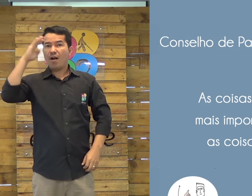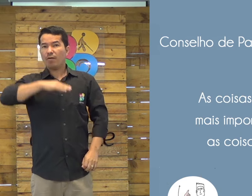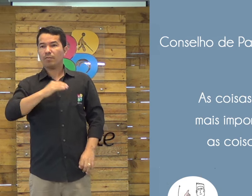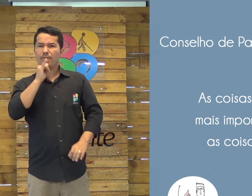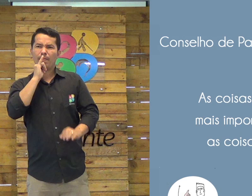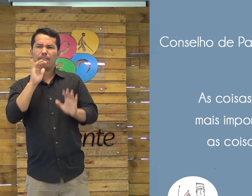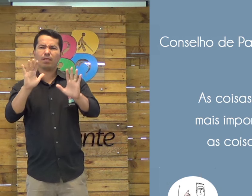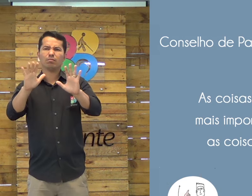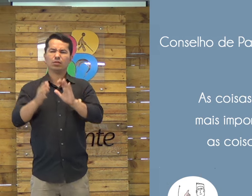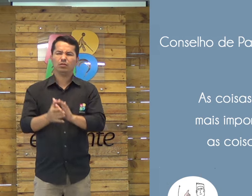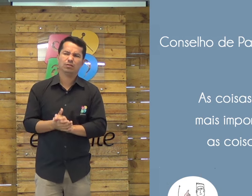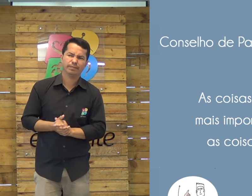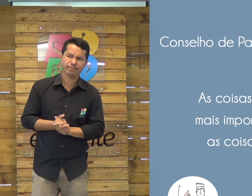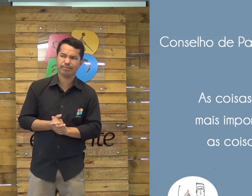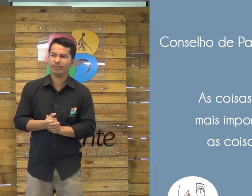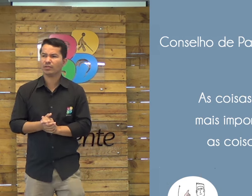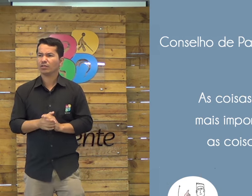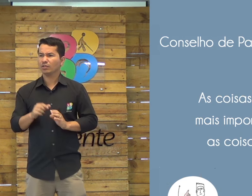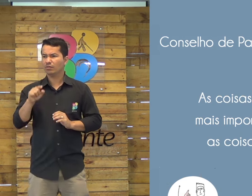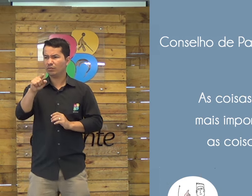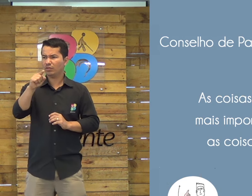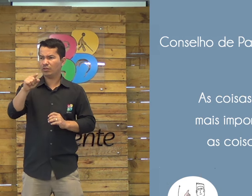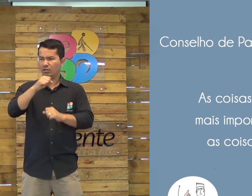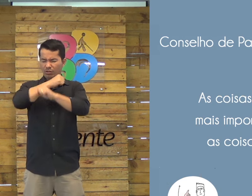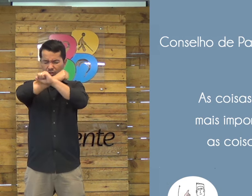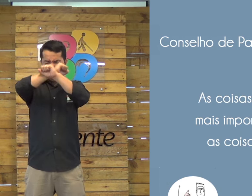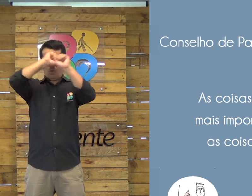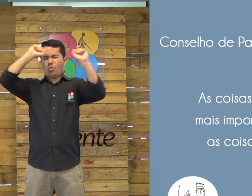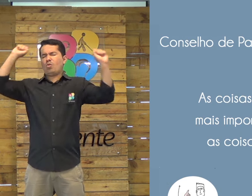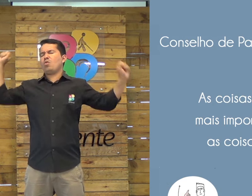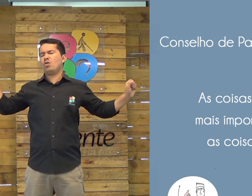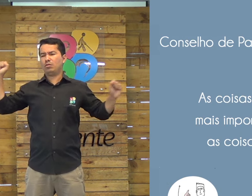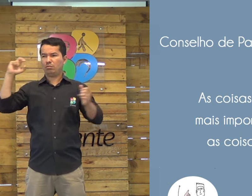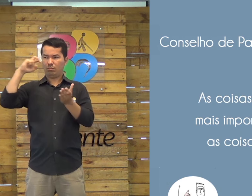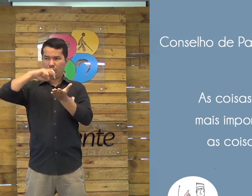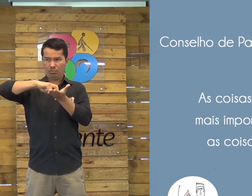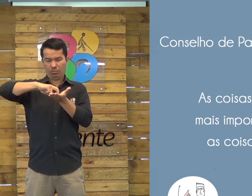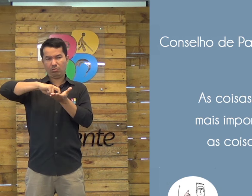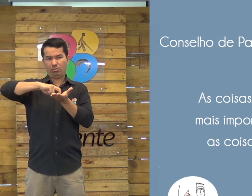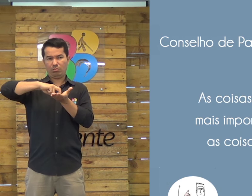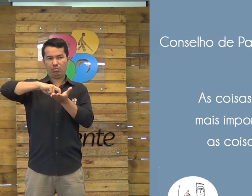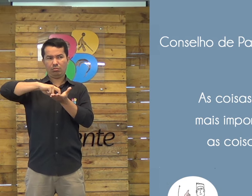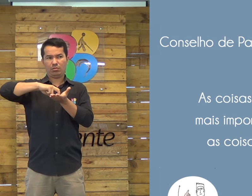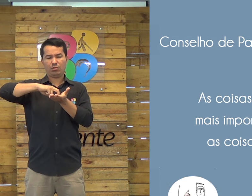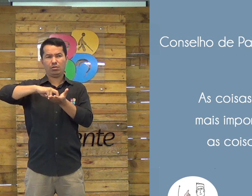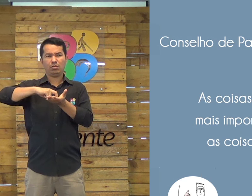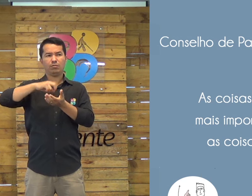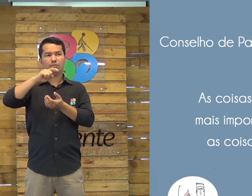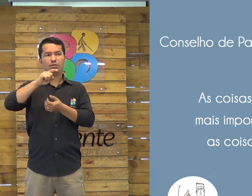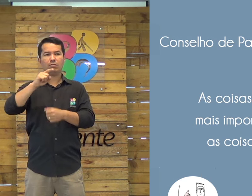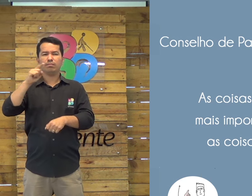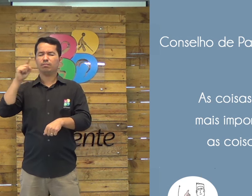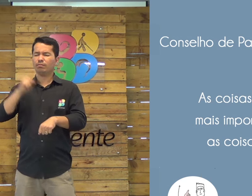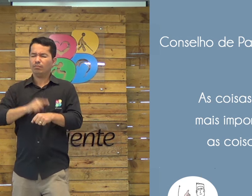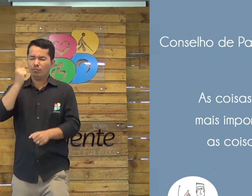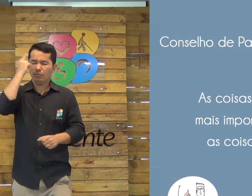coisas erradas, coisas más. Por exemplo, você acorda de manhã.